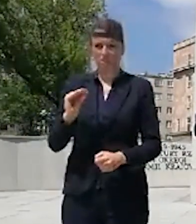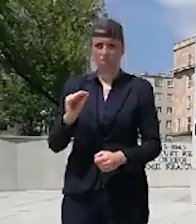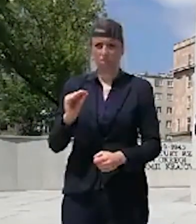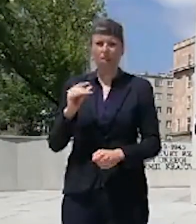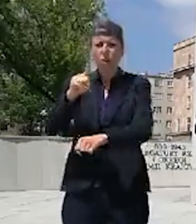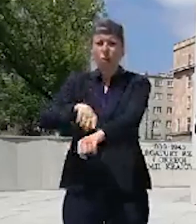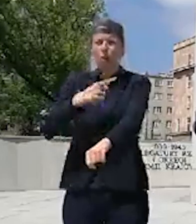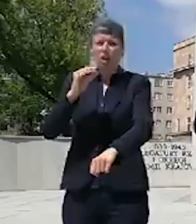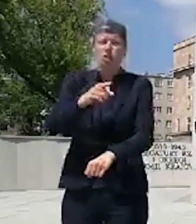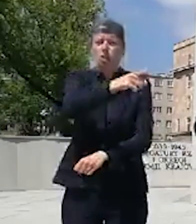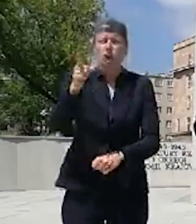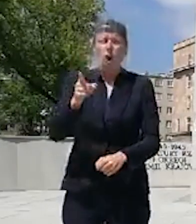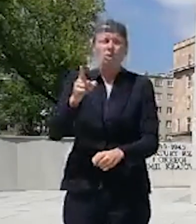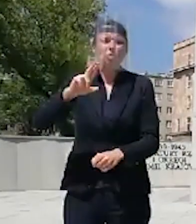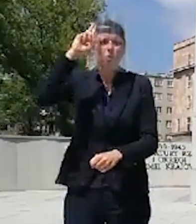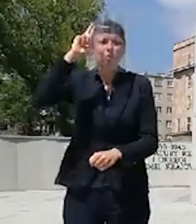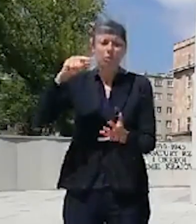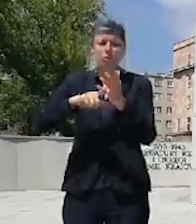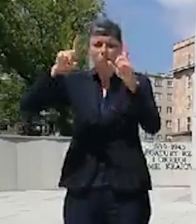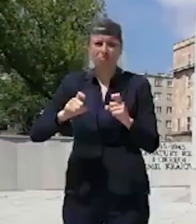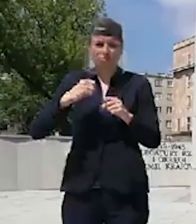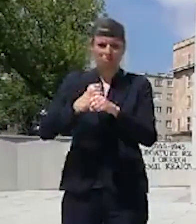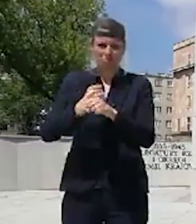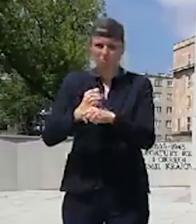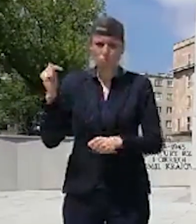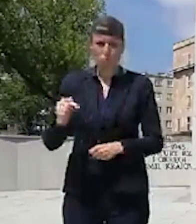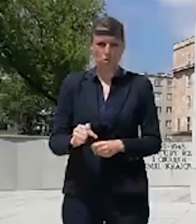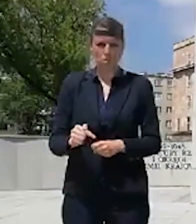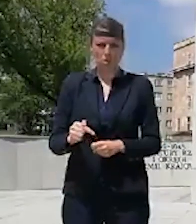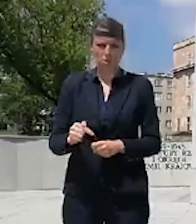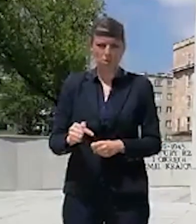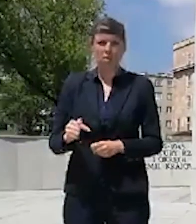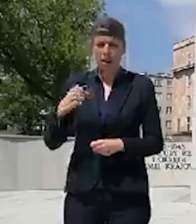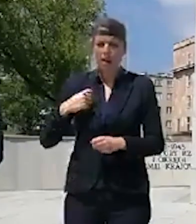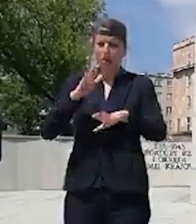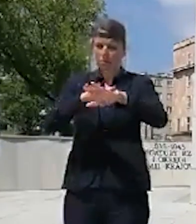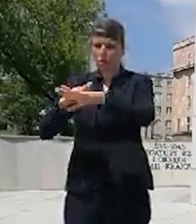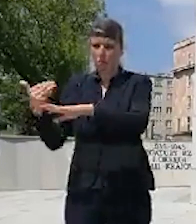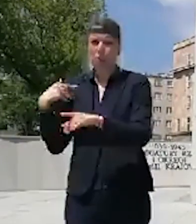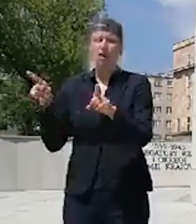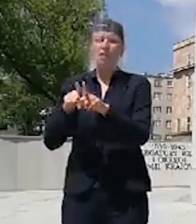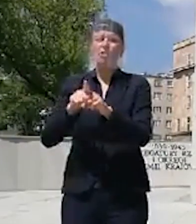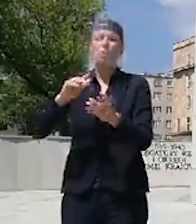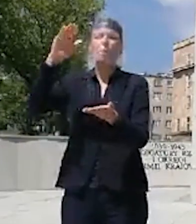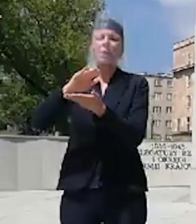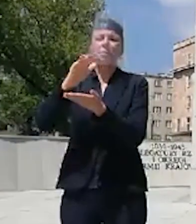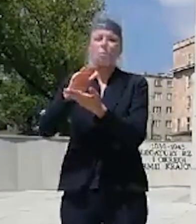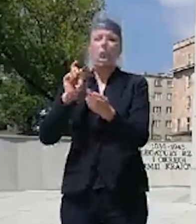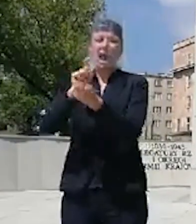zrobić robotę. Apelowałem o tym i jeszcze raz o to proszę, w minimum antykryzysowym, które przedstawialiśmy przecież tyle tygodni